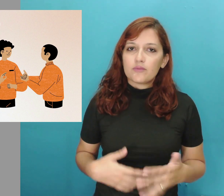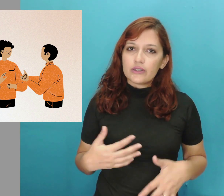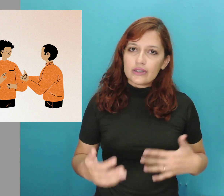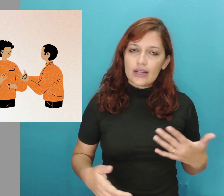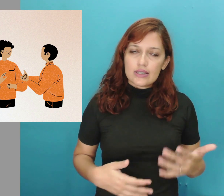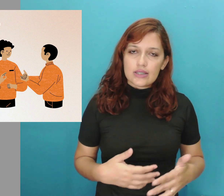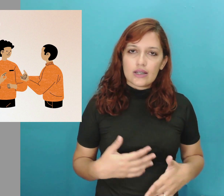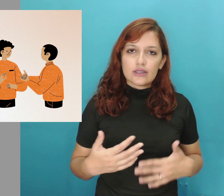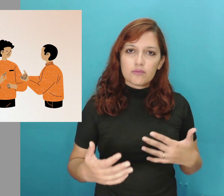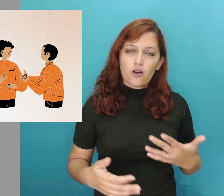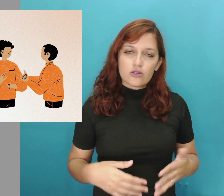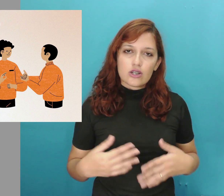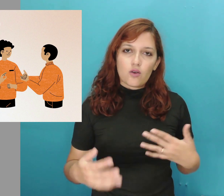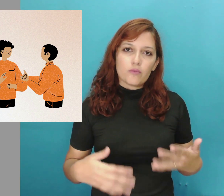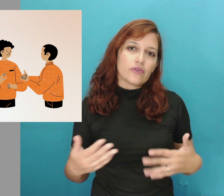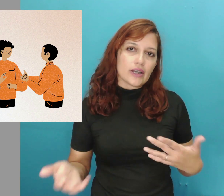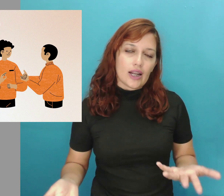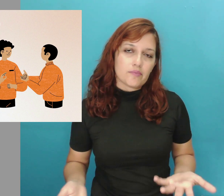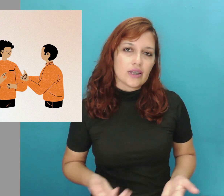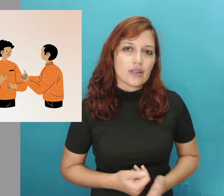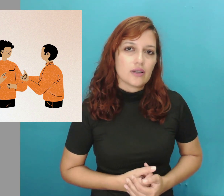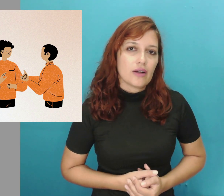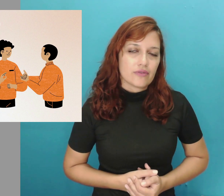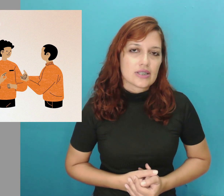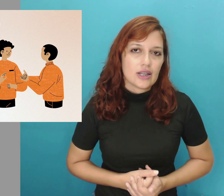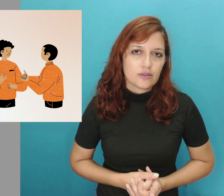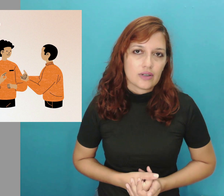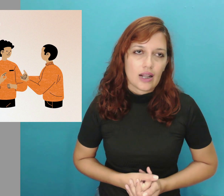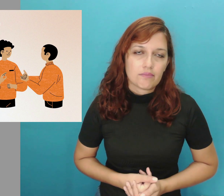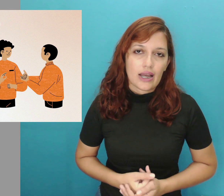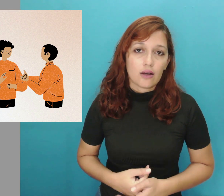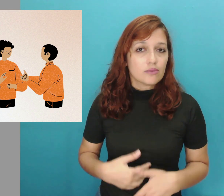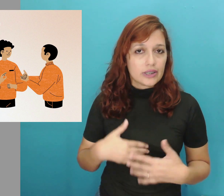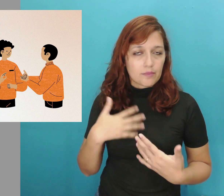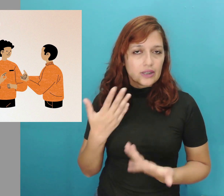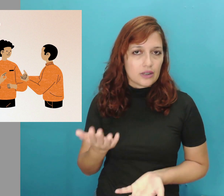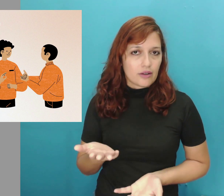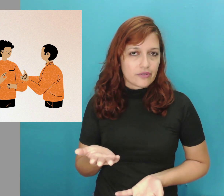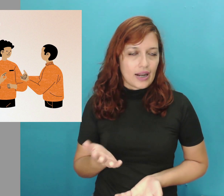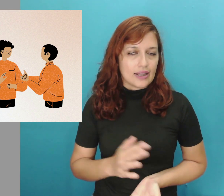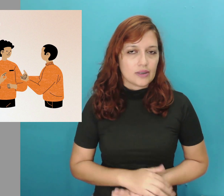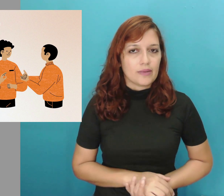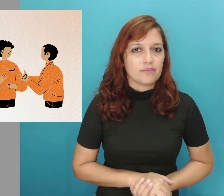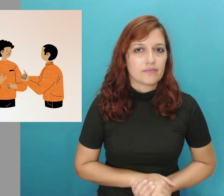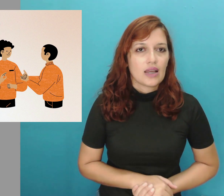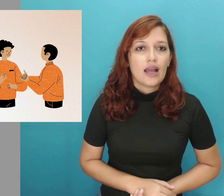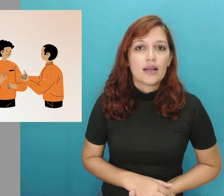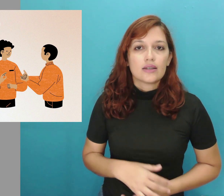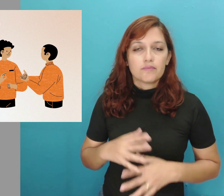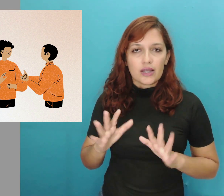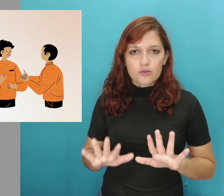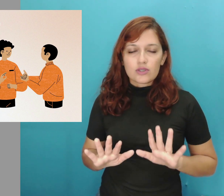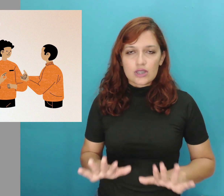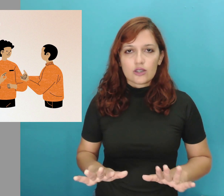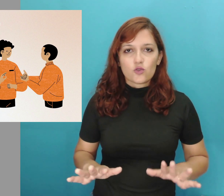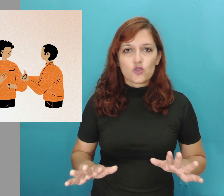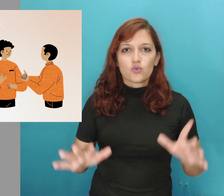muito interessante e mostra como foi que ela aprendeu a fazer leitura labial e aprendeu a falar também. Mesmo sendo